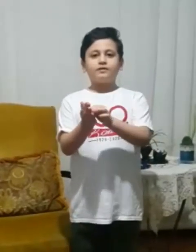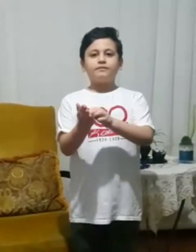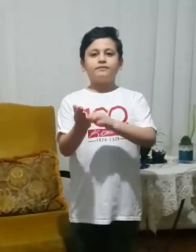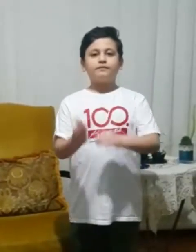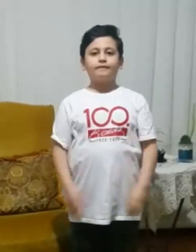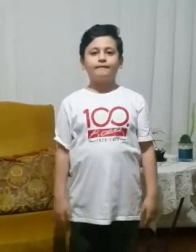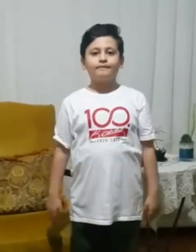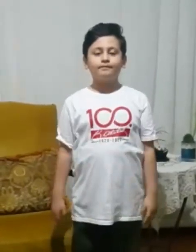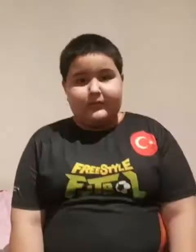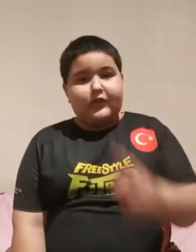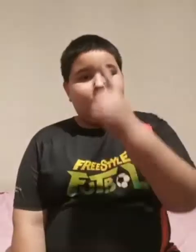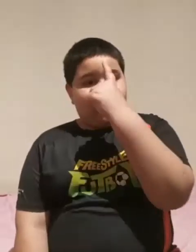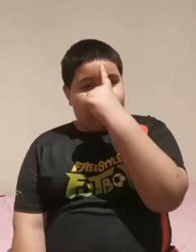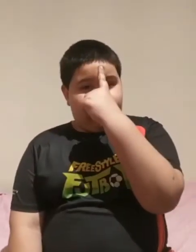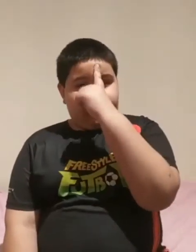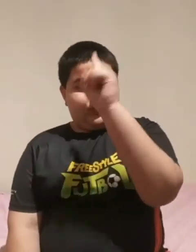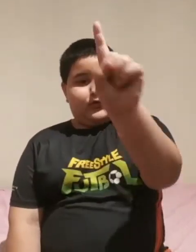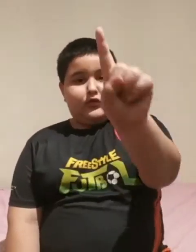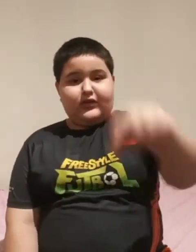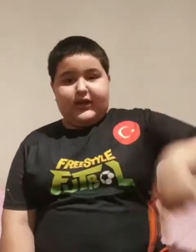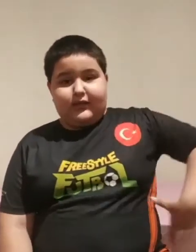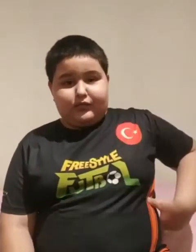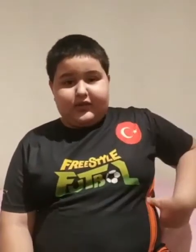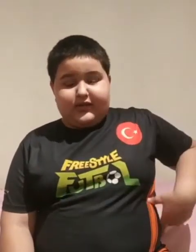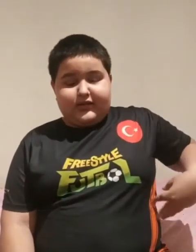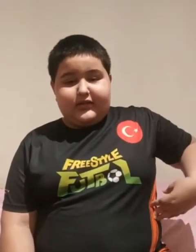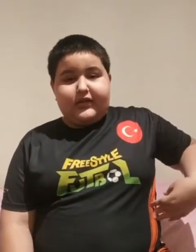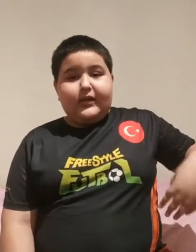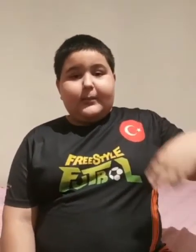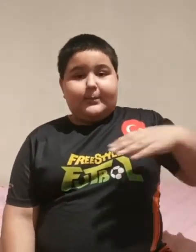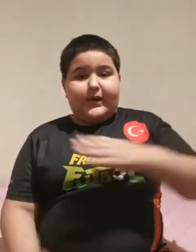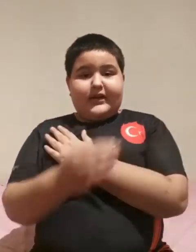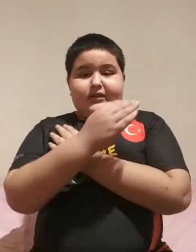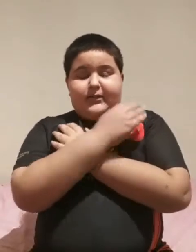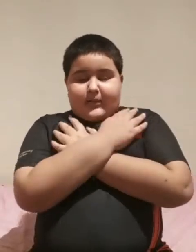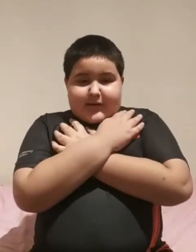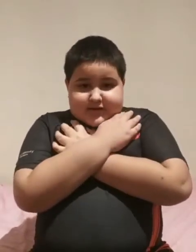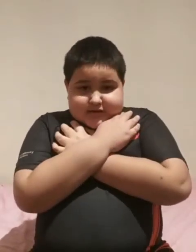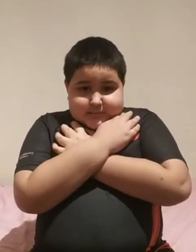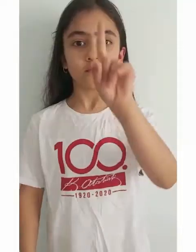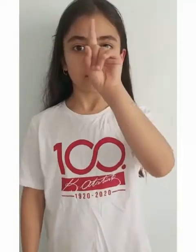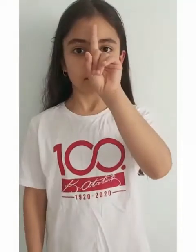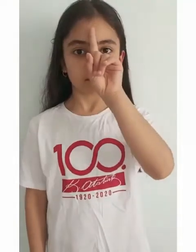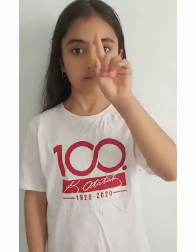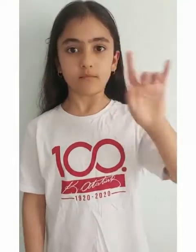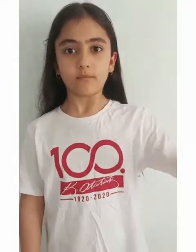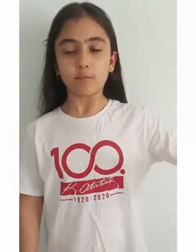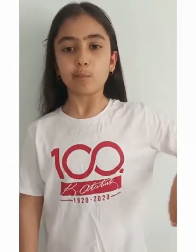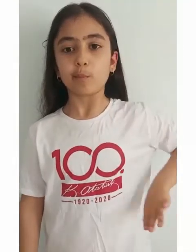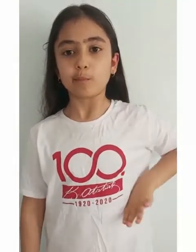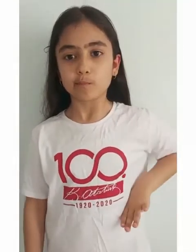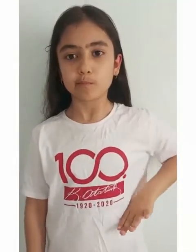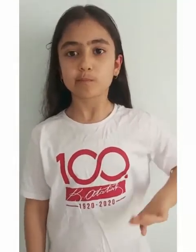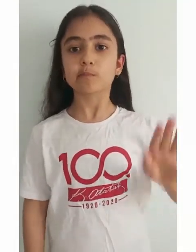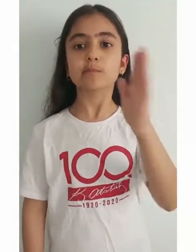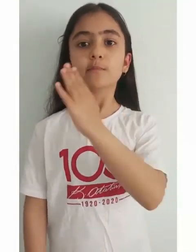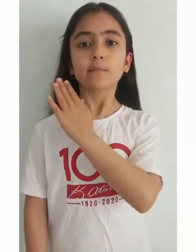deftere yazdım. Öksüz yavruları bağrıma bastım. Öksüz yavruları